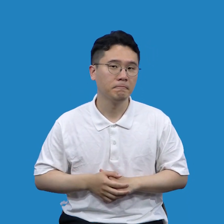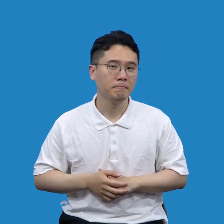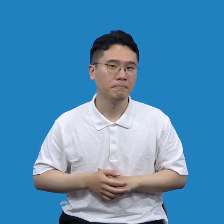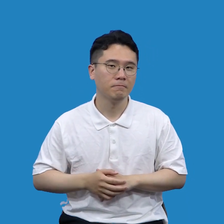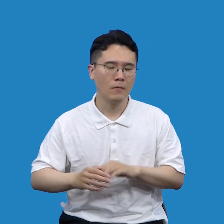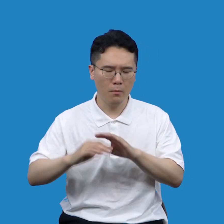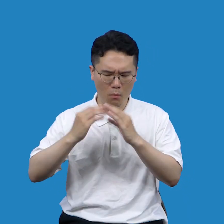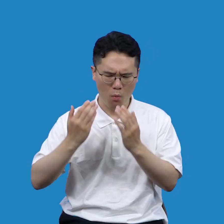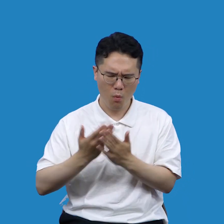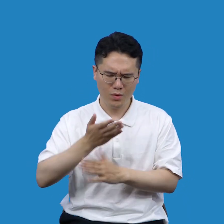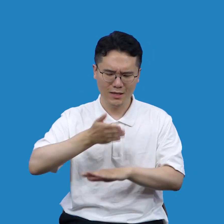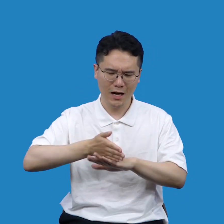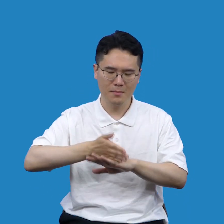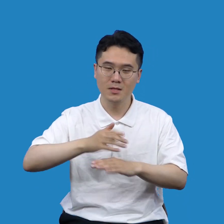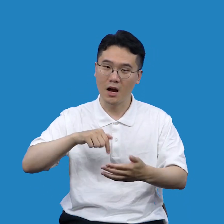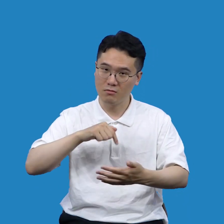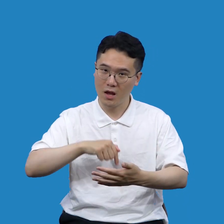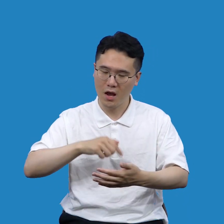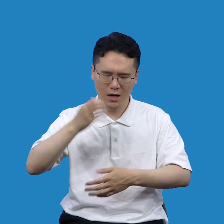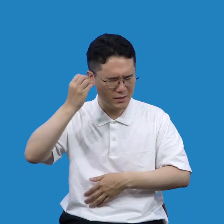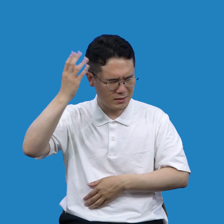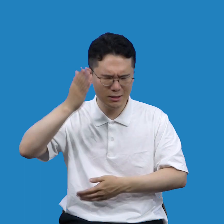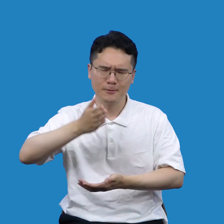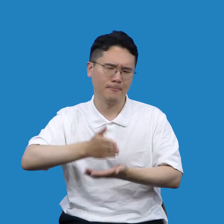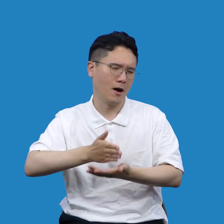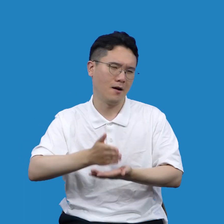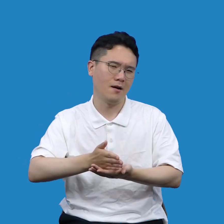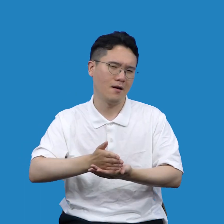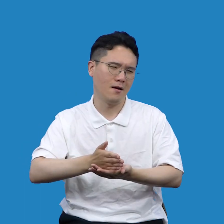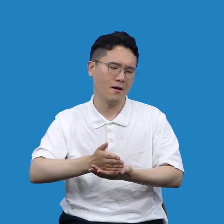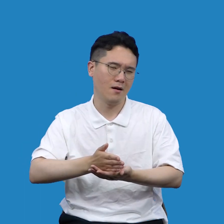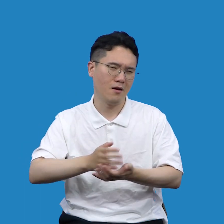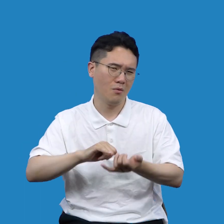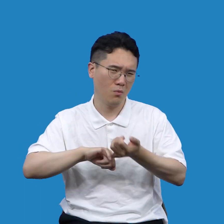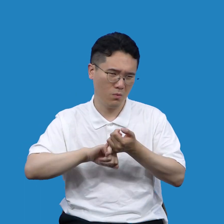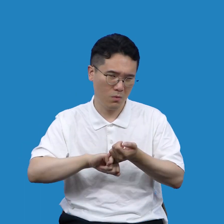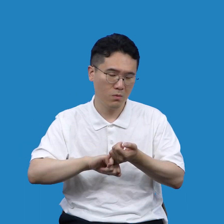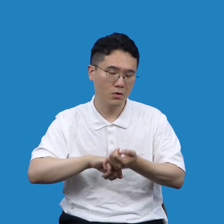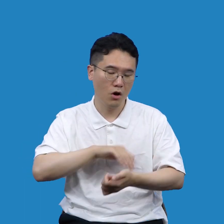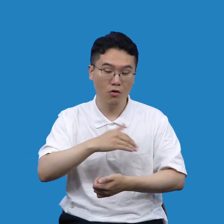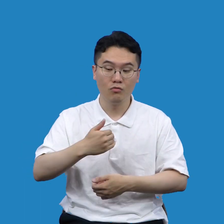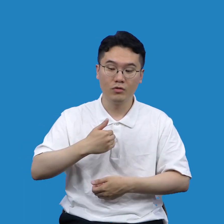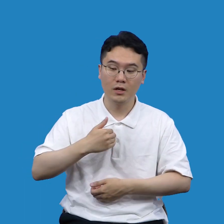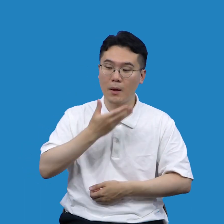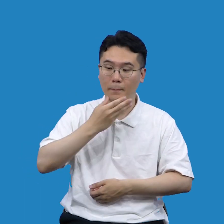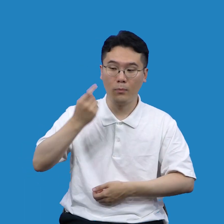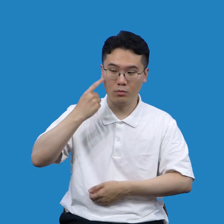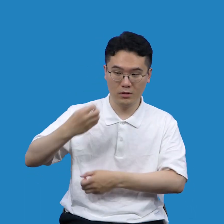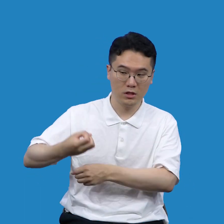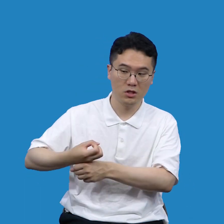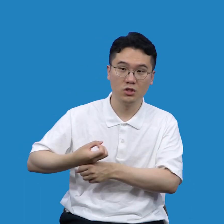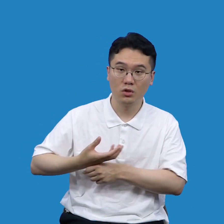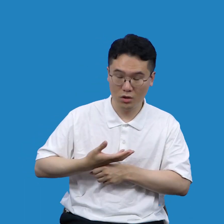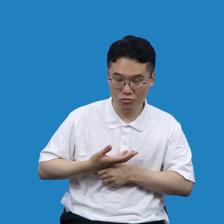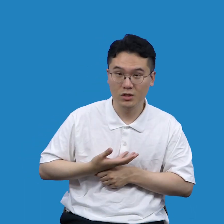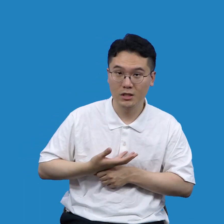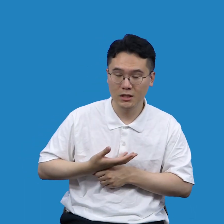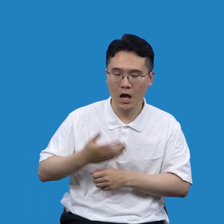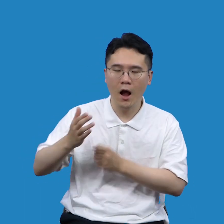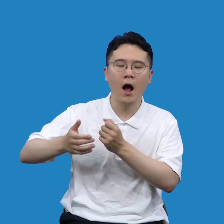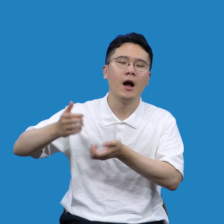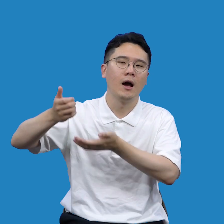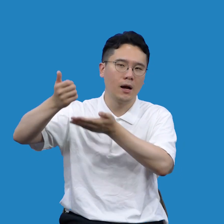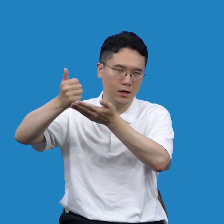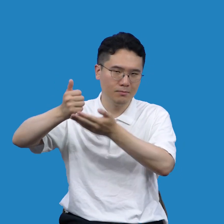모든 감사 가운데서 잊지 말아야 할 감사, 우리 가족에게 복음을 전해주신, 복음을 전달해 주신